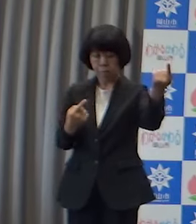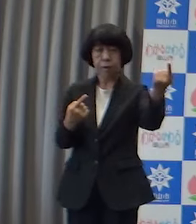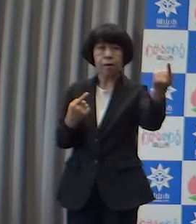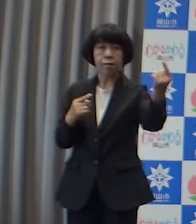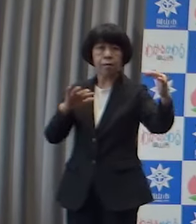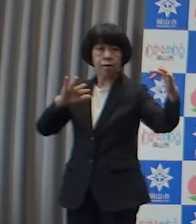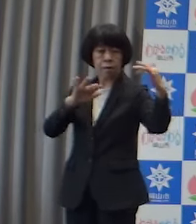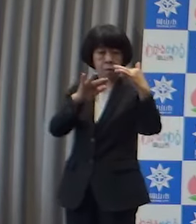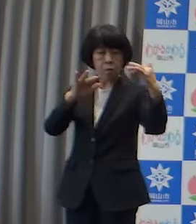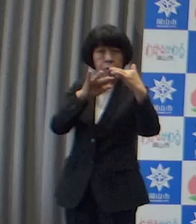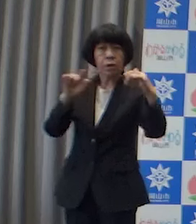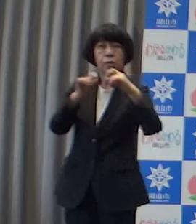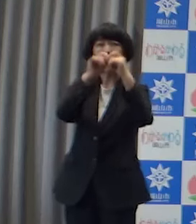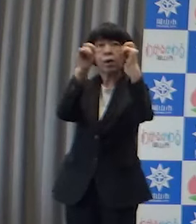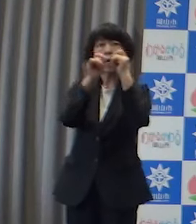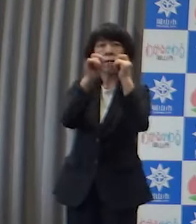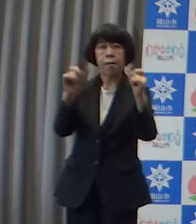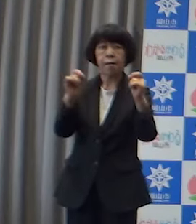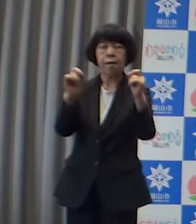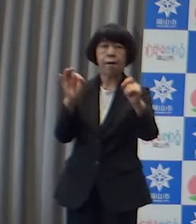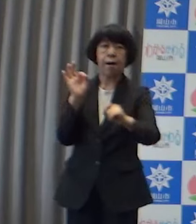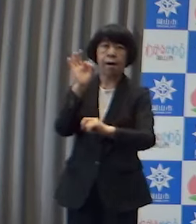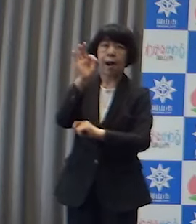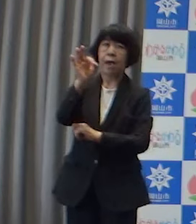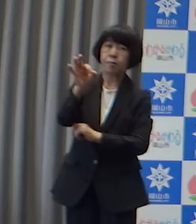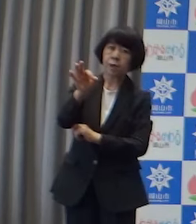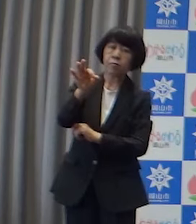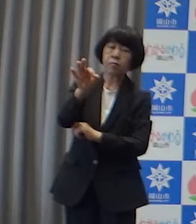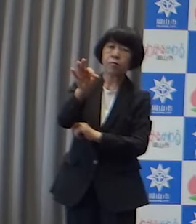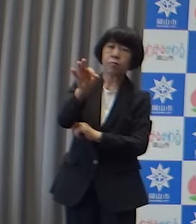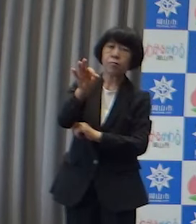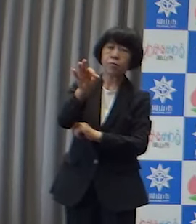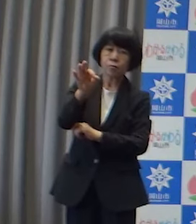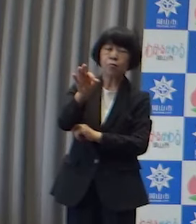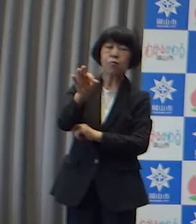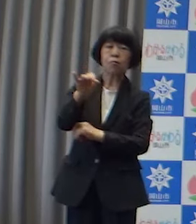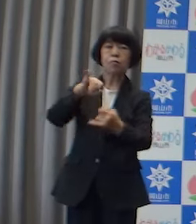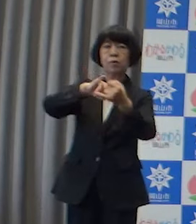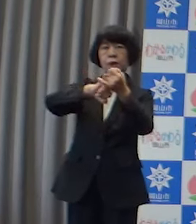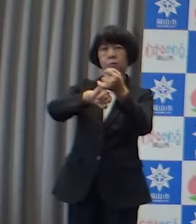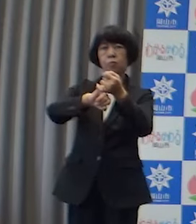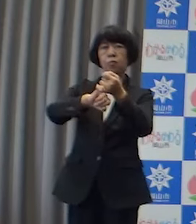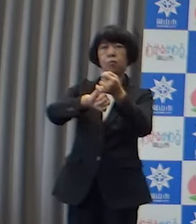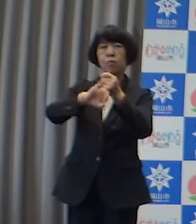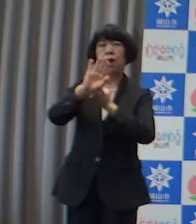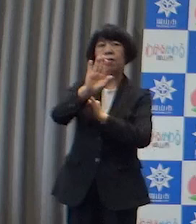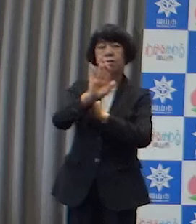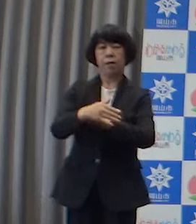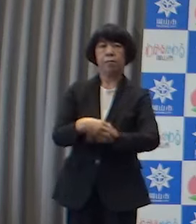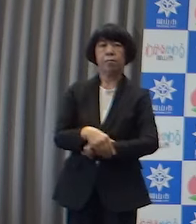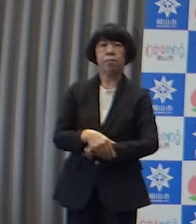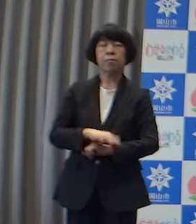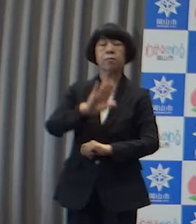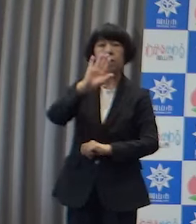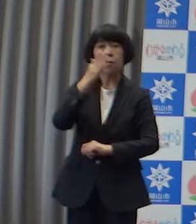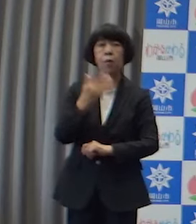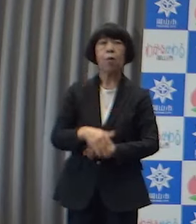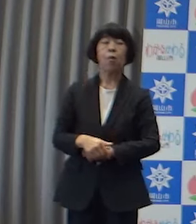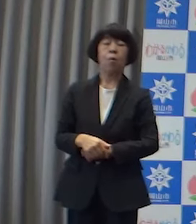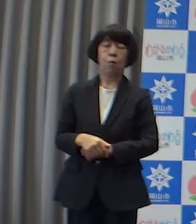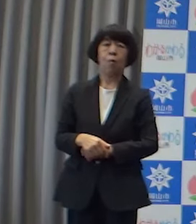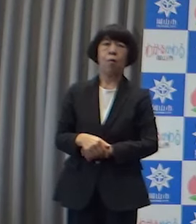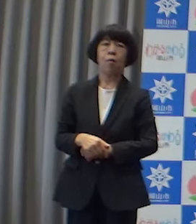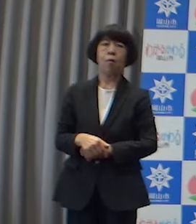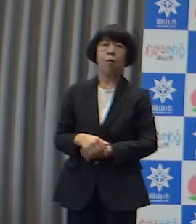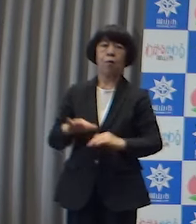というように約束をしたわけであります。 しかしながら、協議の結